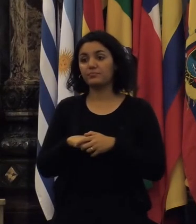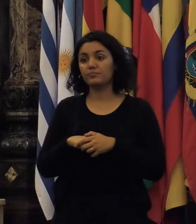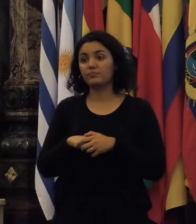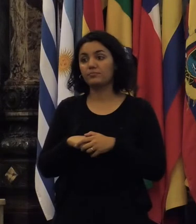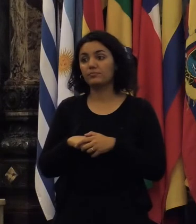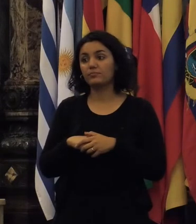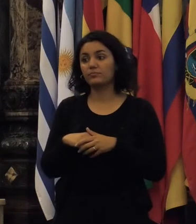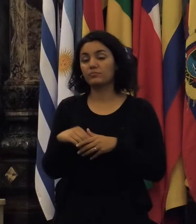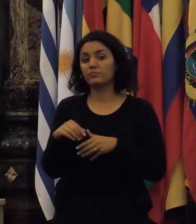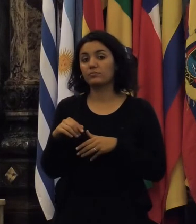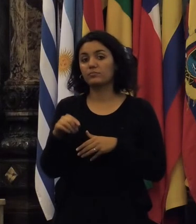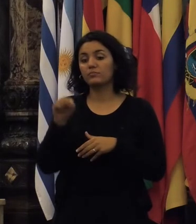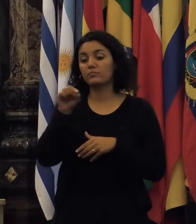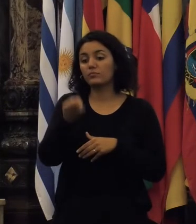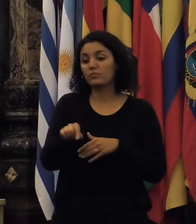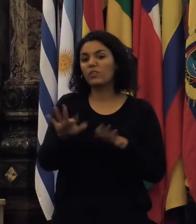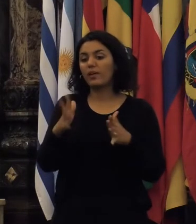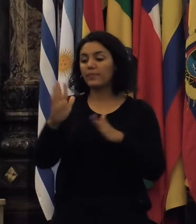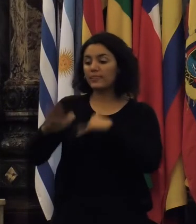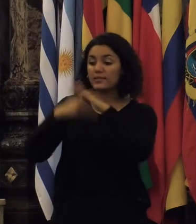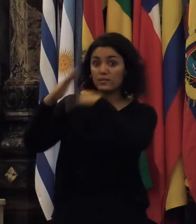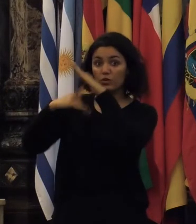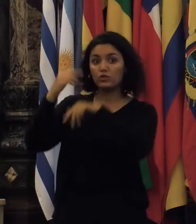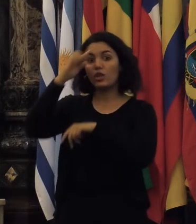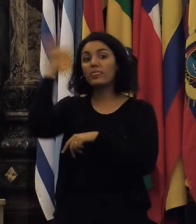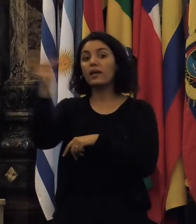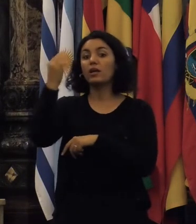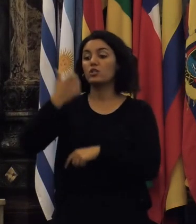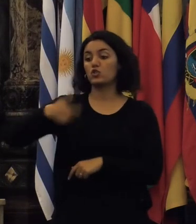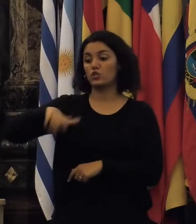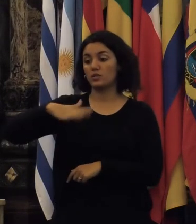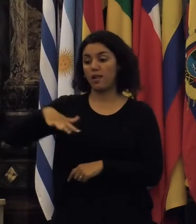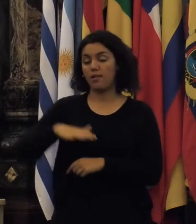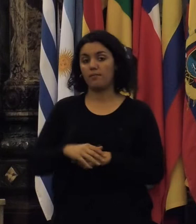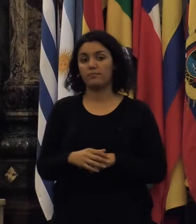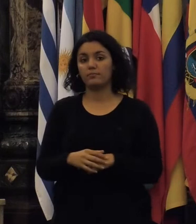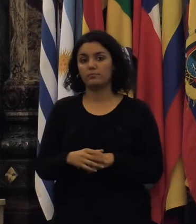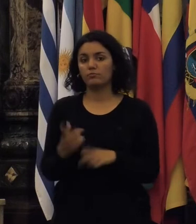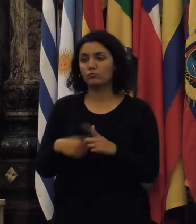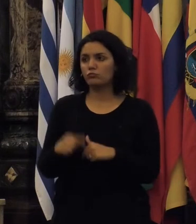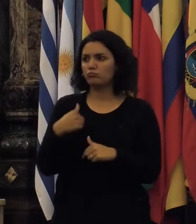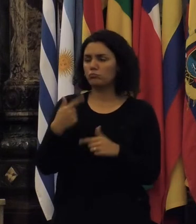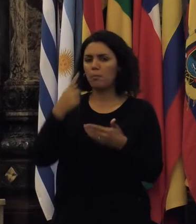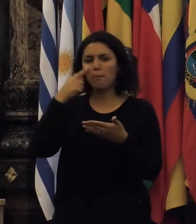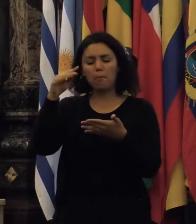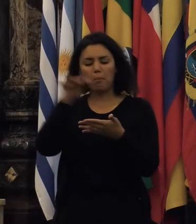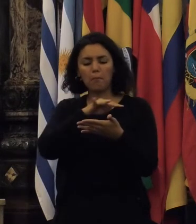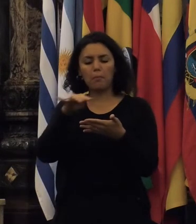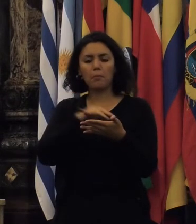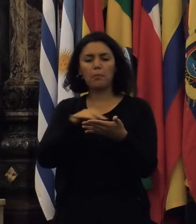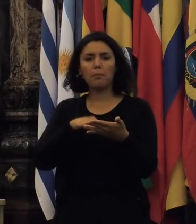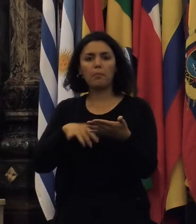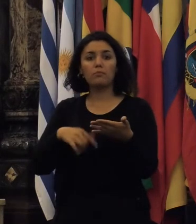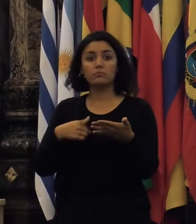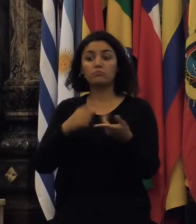era de desarrollo de tecnología social. Yo no sé por qué, cuando empiezo a leer, tenía mucho que ver con